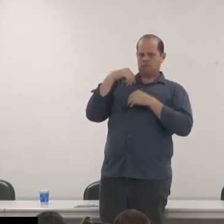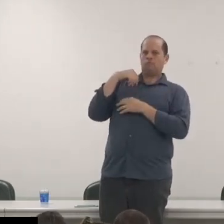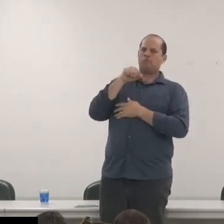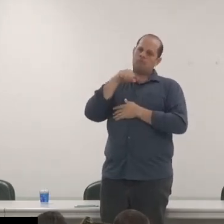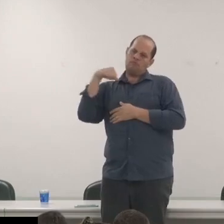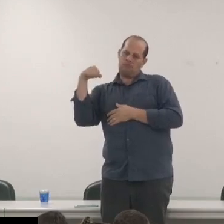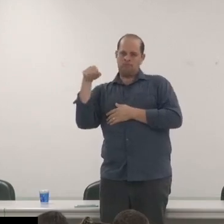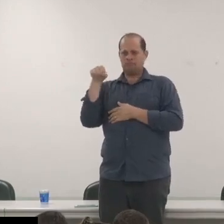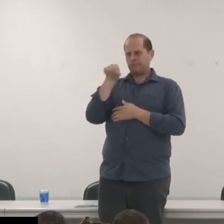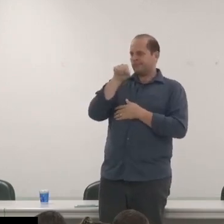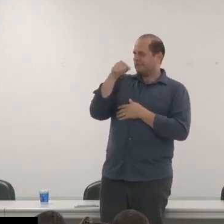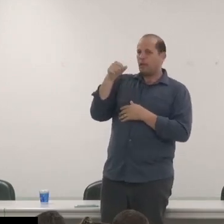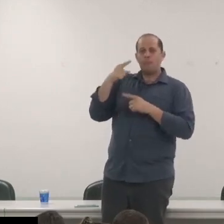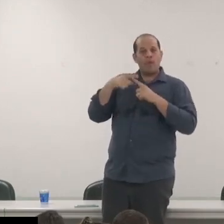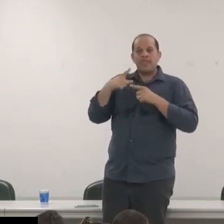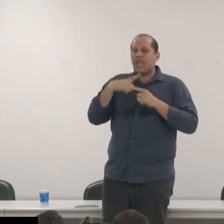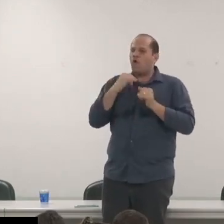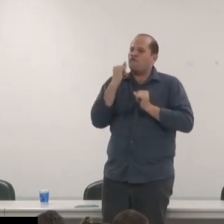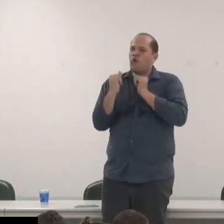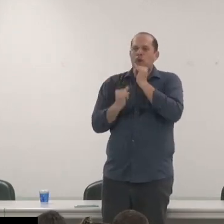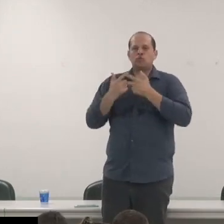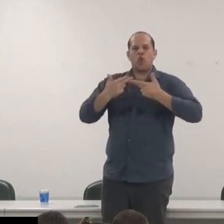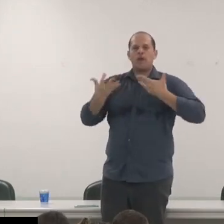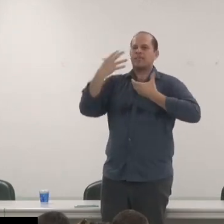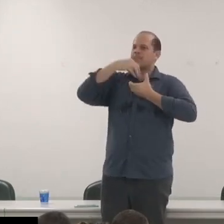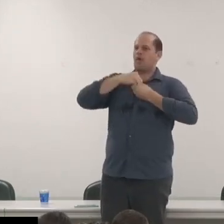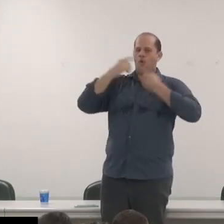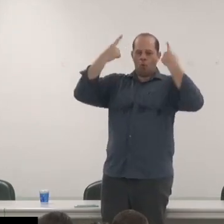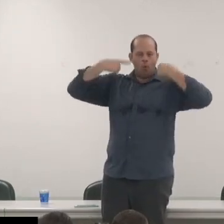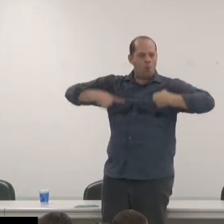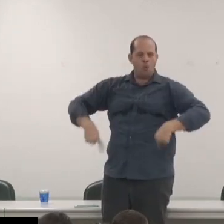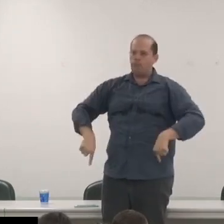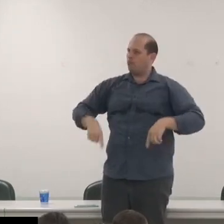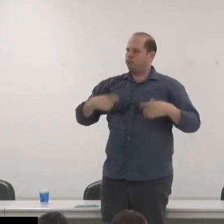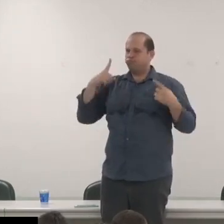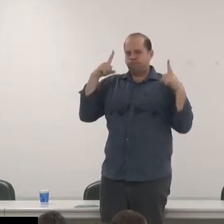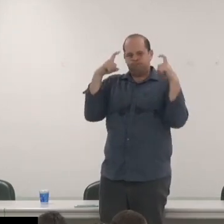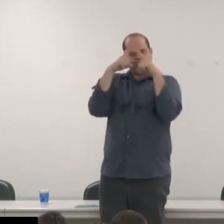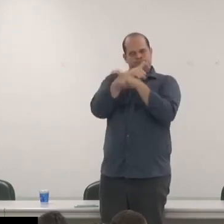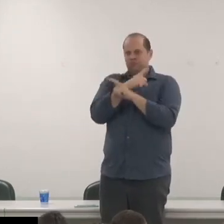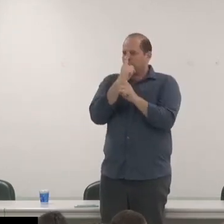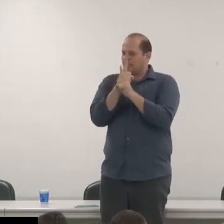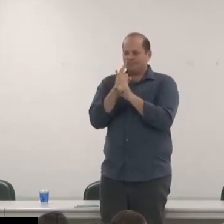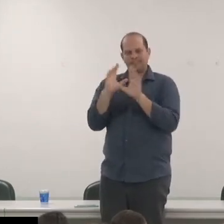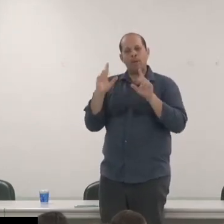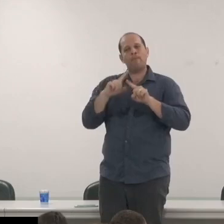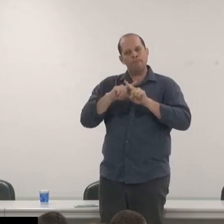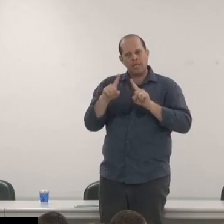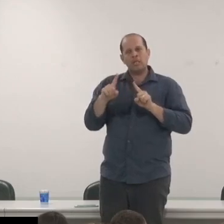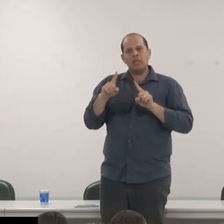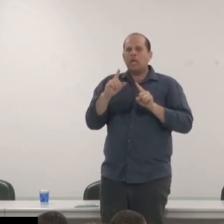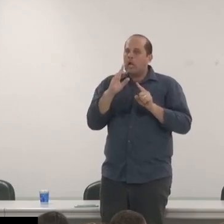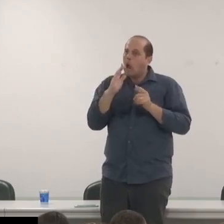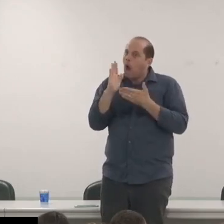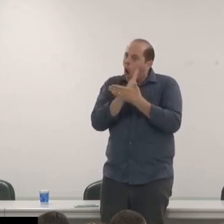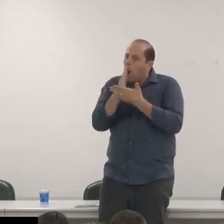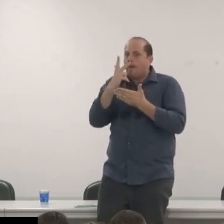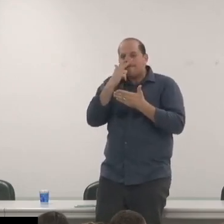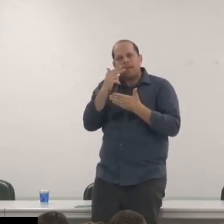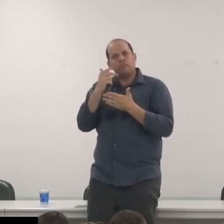são acordados, já fazem parte da língua. Tem alguns gestos que estão incorporados no próprio